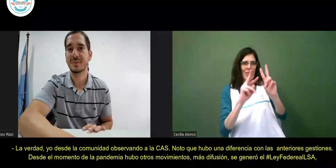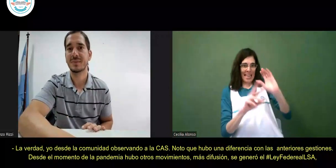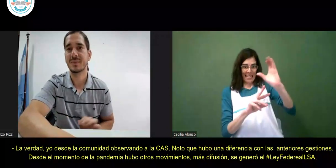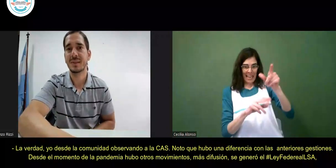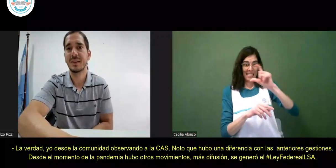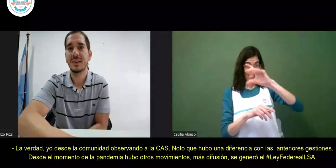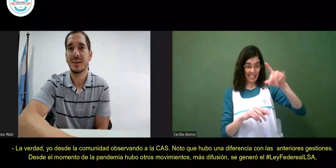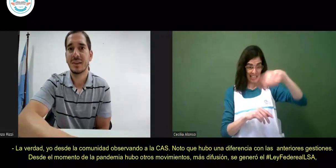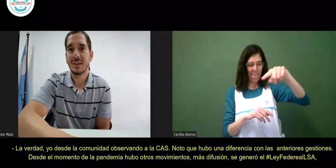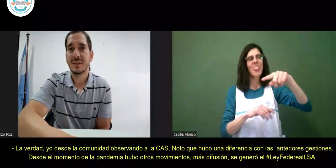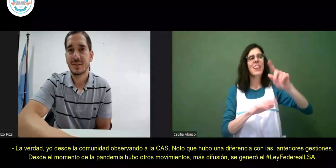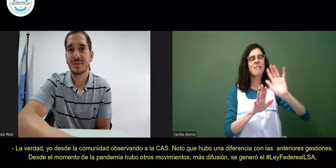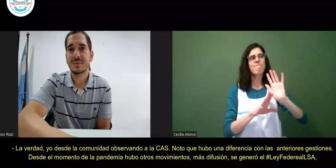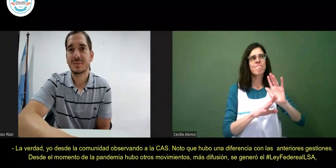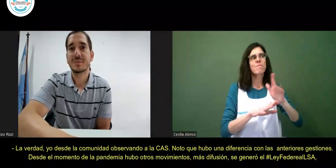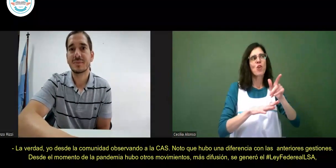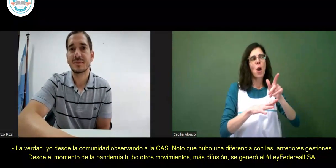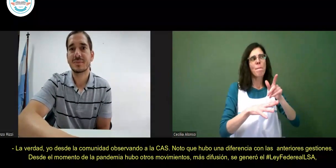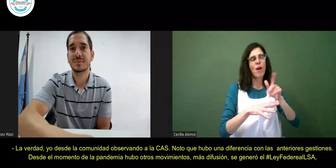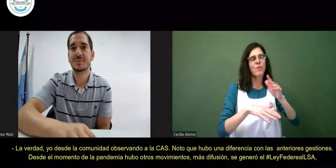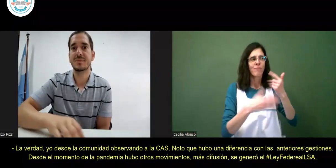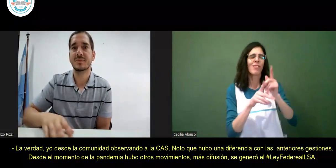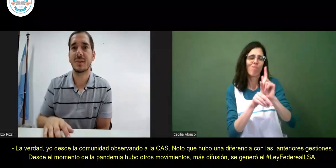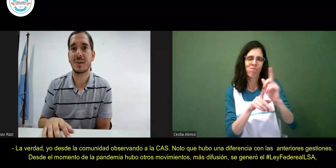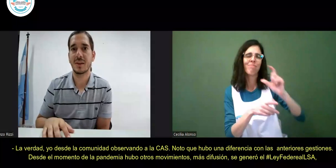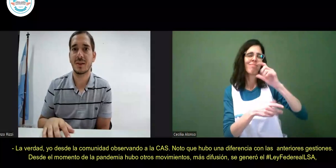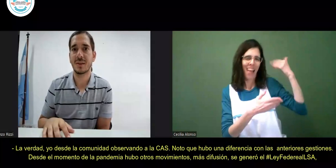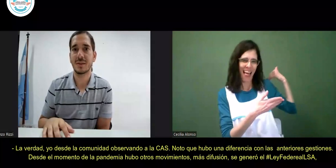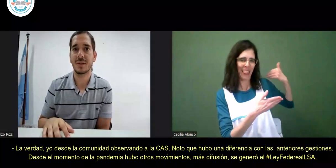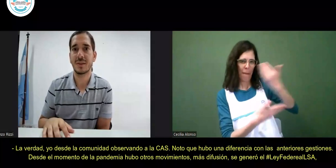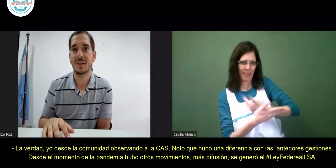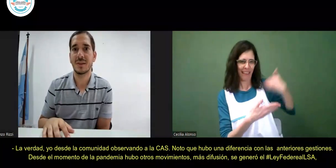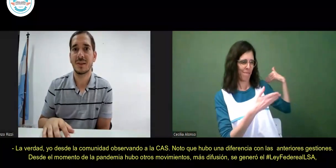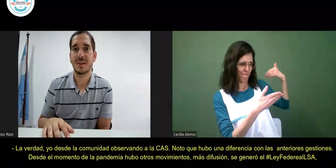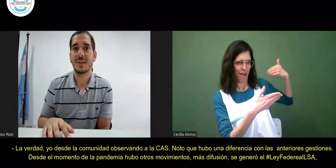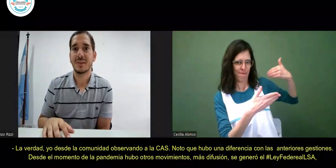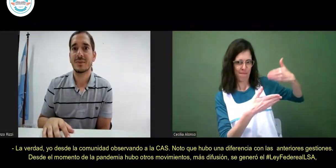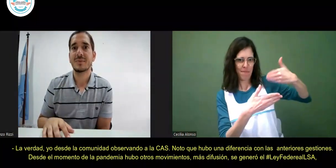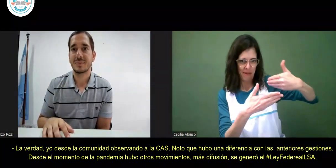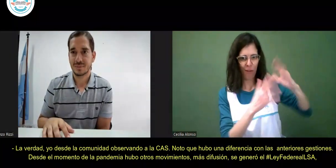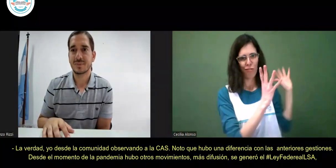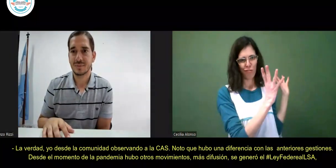CAS, noto que hubo una diferencia con las anteriores gestiones.